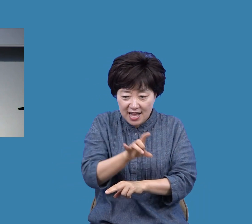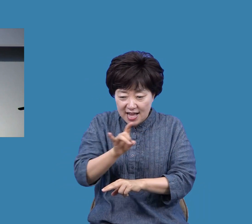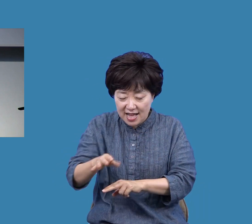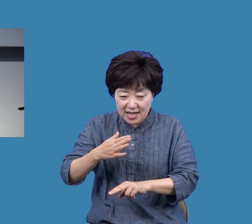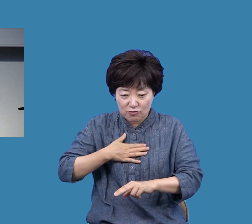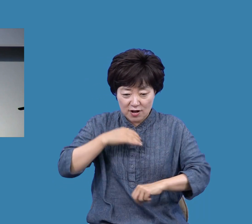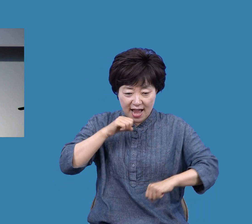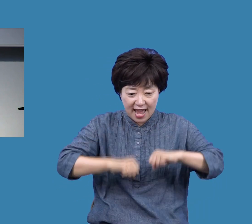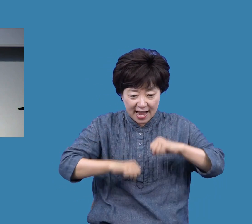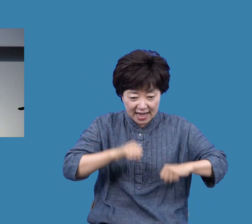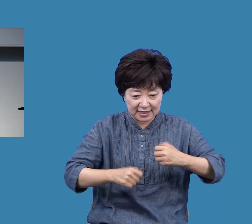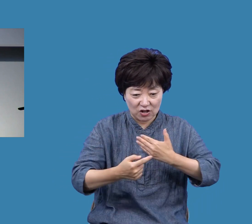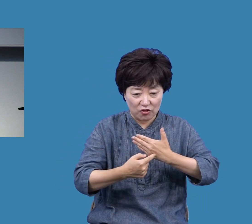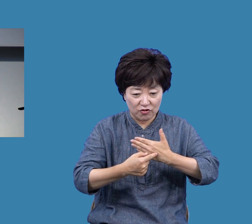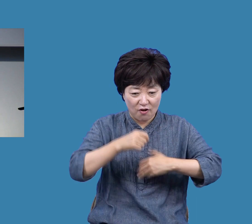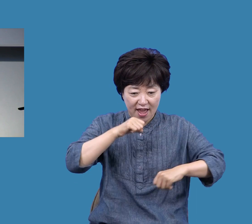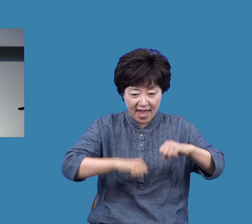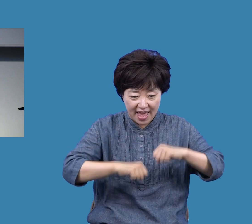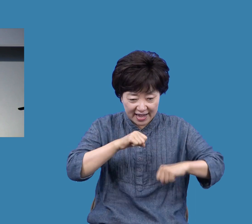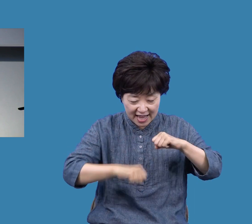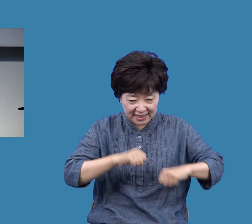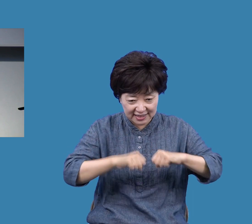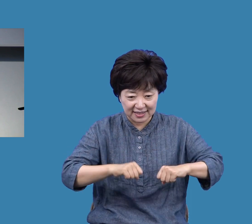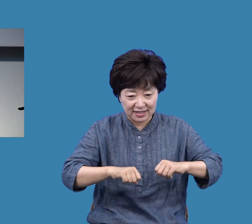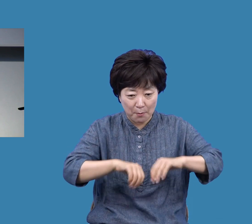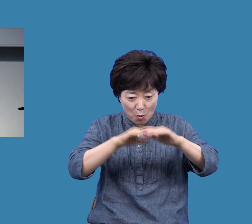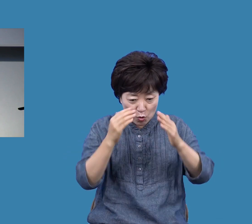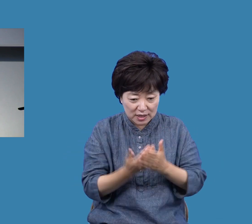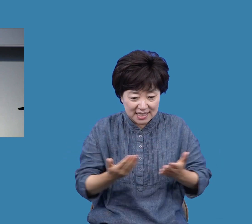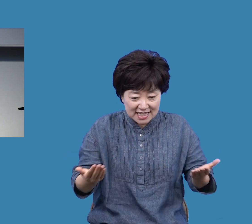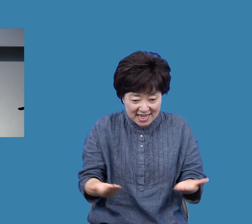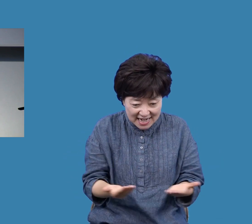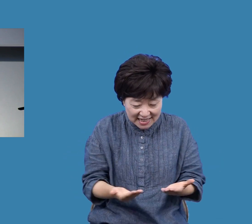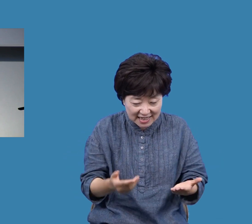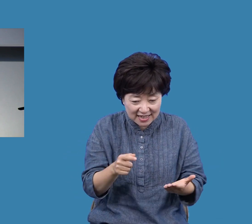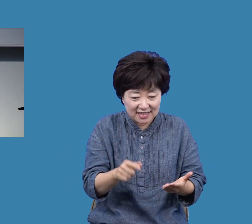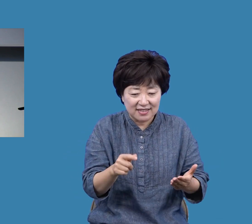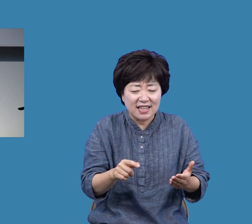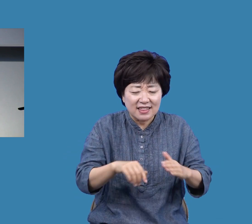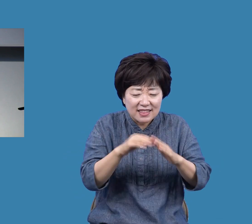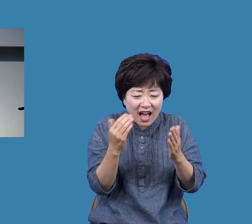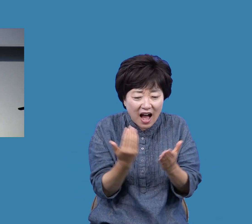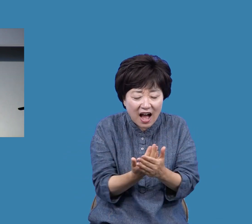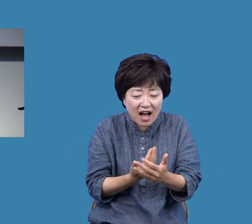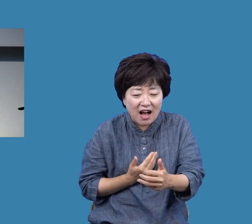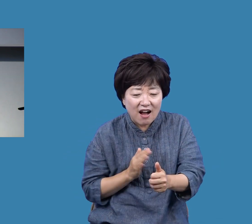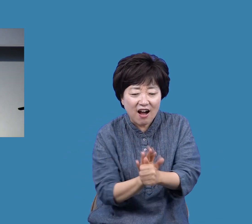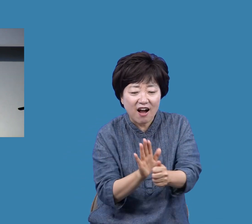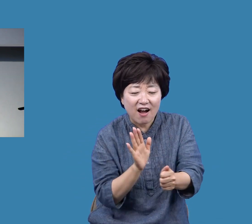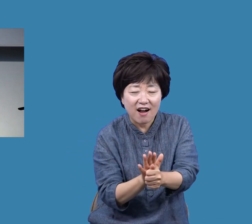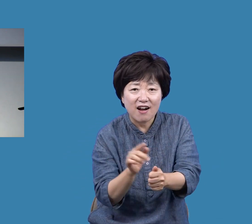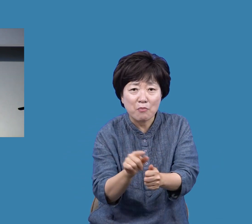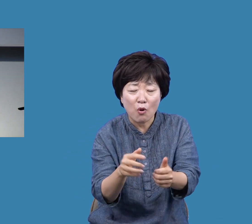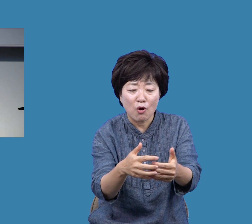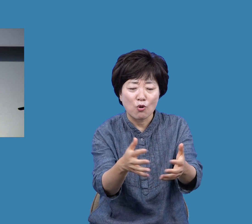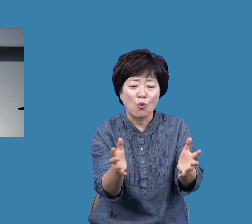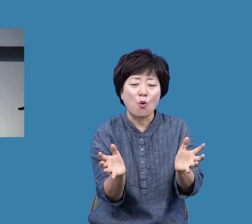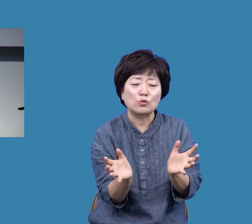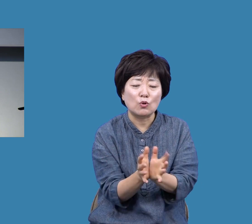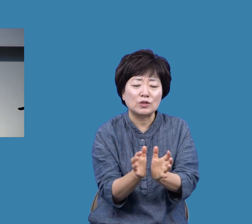행하는 영적인 일은 공동체를 세우고 만들어가는 일과 연결돼 있을 때 영적인 실체가 있는